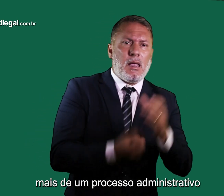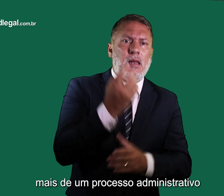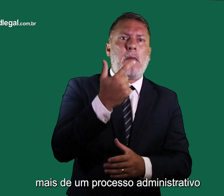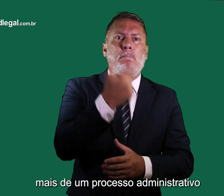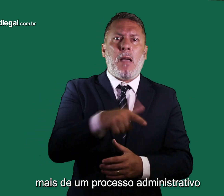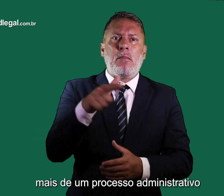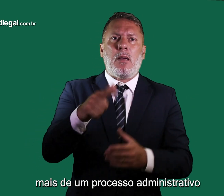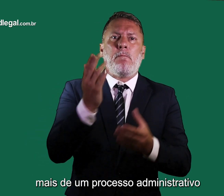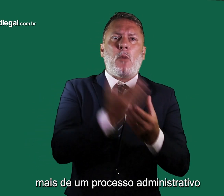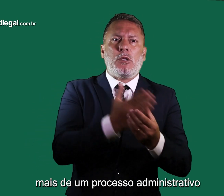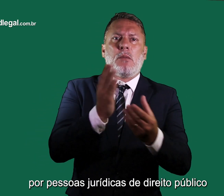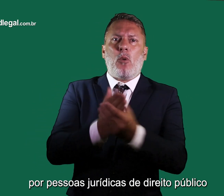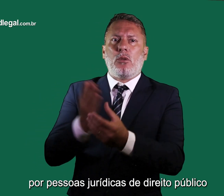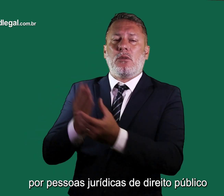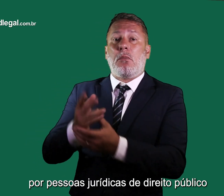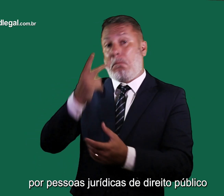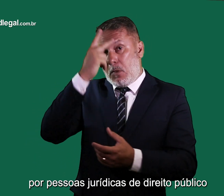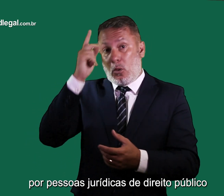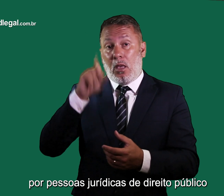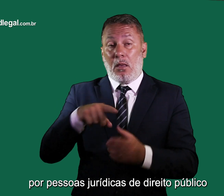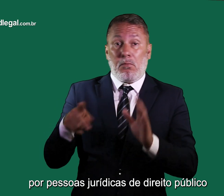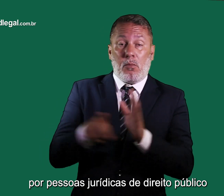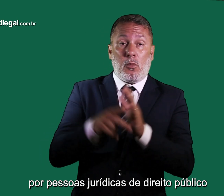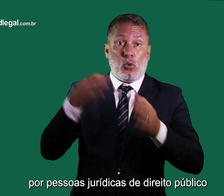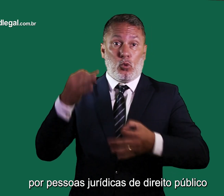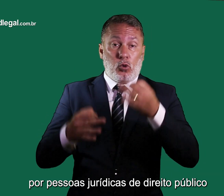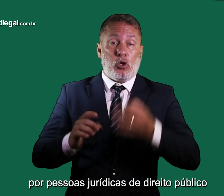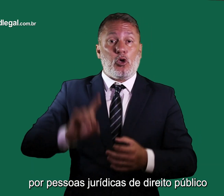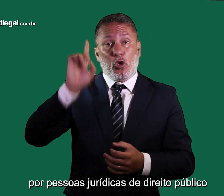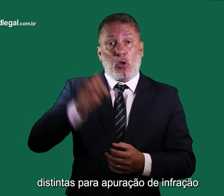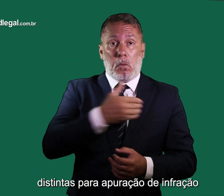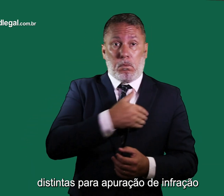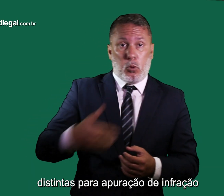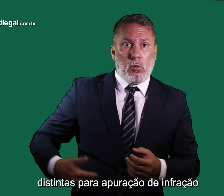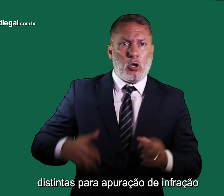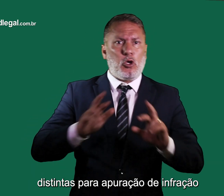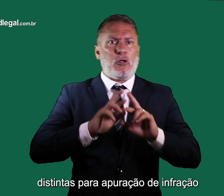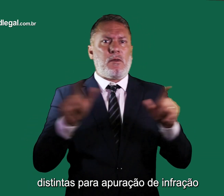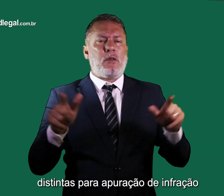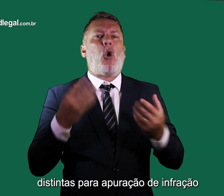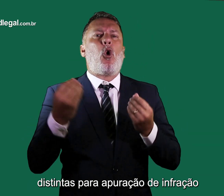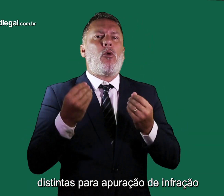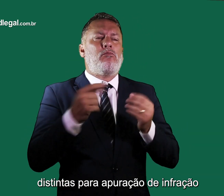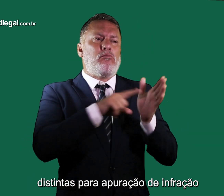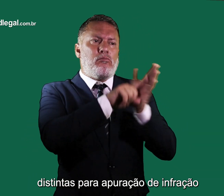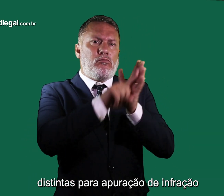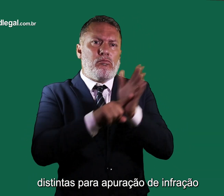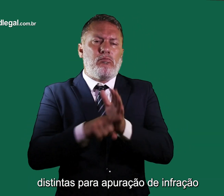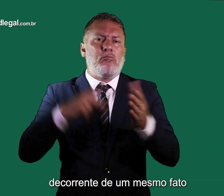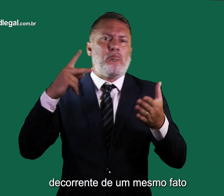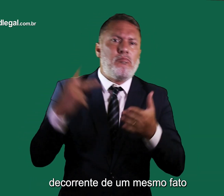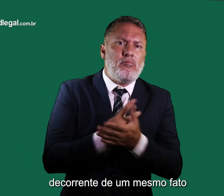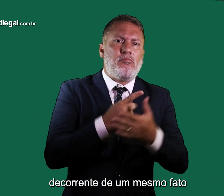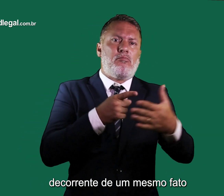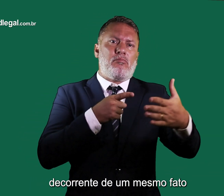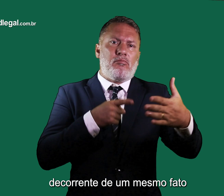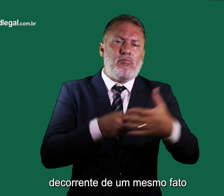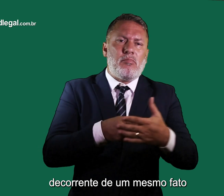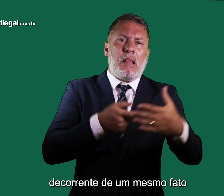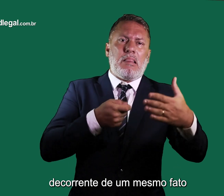processo administrativo por pessoas jurídicas de direito público distintas para apuração de infração decorrente de um mesmo